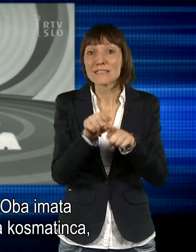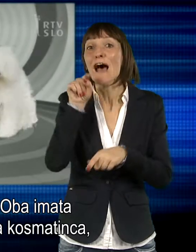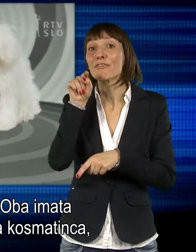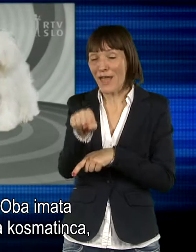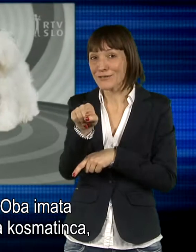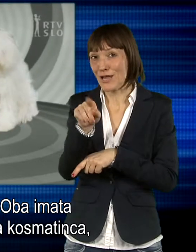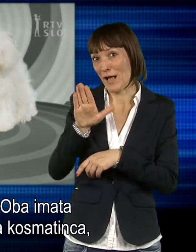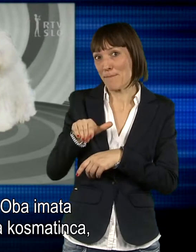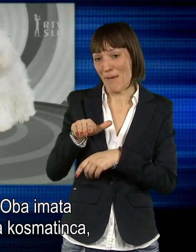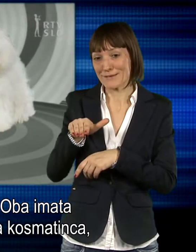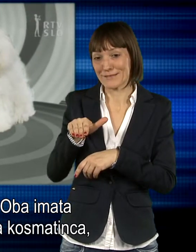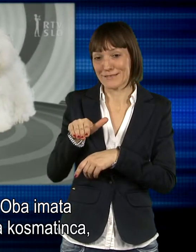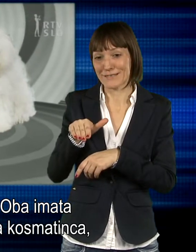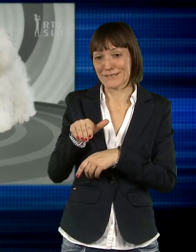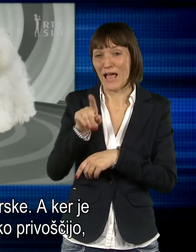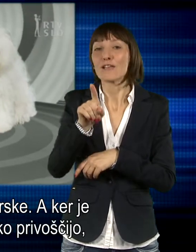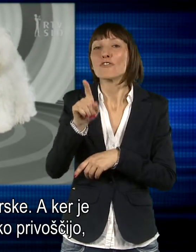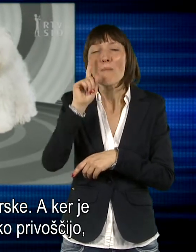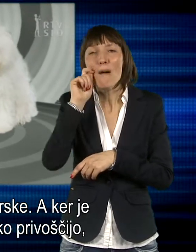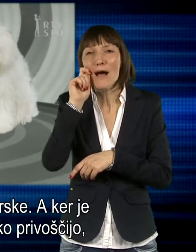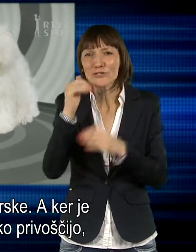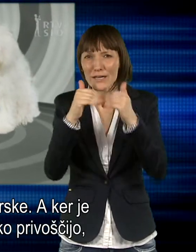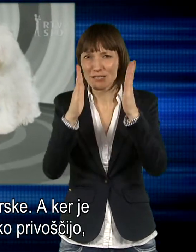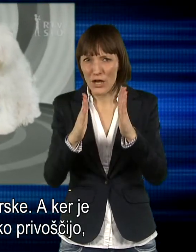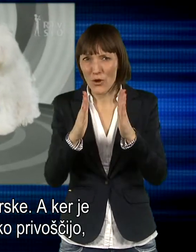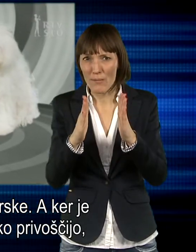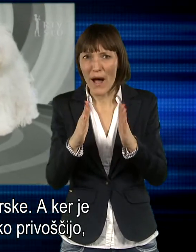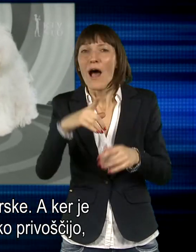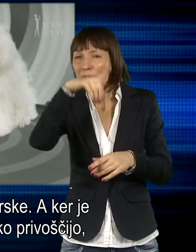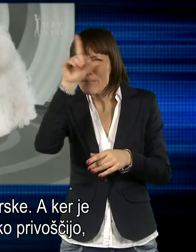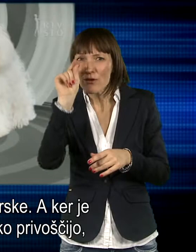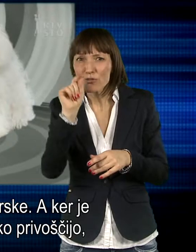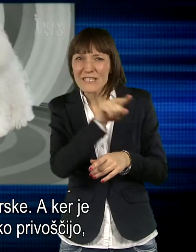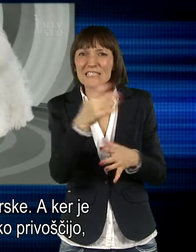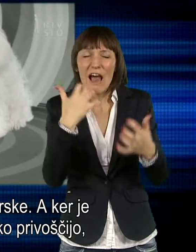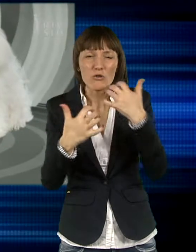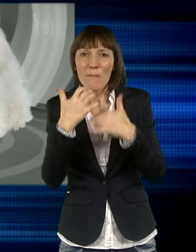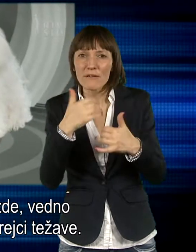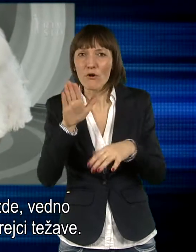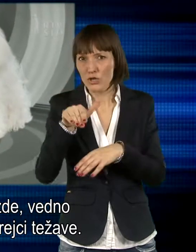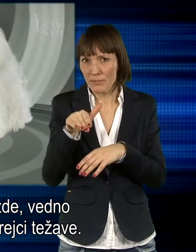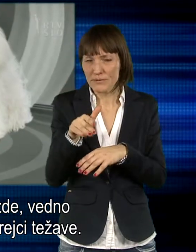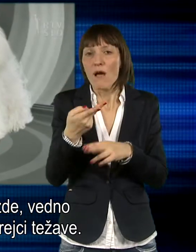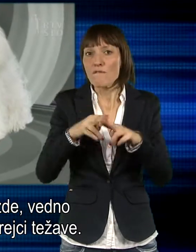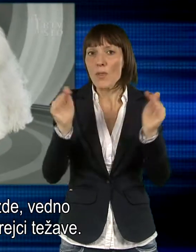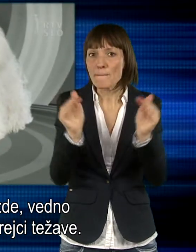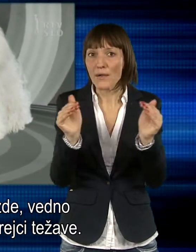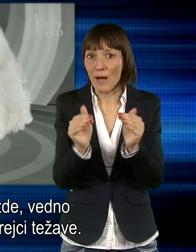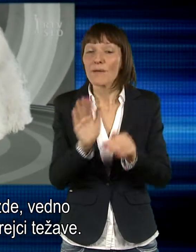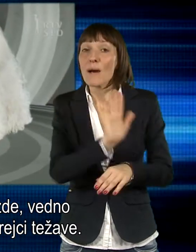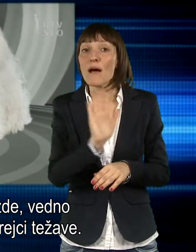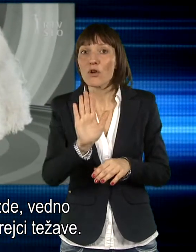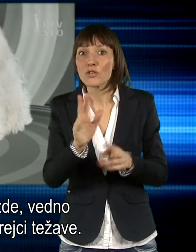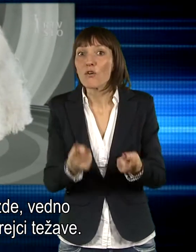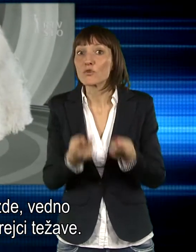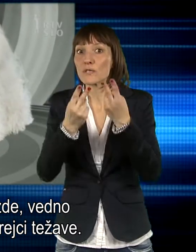imata takšnega dredastega kosmatinca, ki pa izvira iz Madžarske. A ker je ljudi, ki si kužka lahko privoščijo, kakor slavne zvezde, vedno manj,